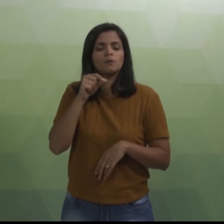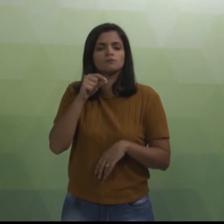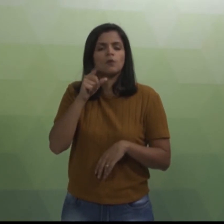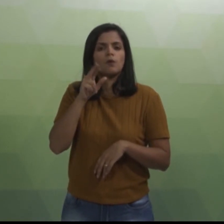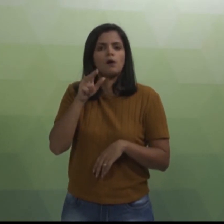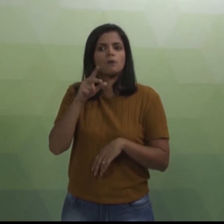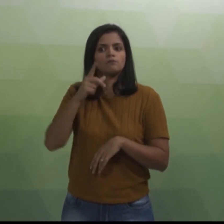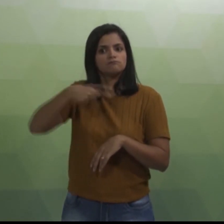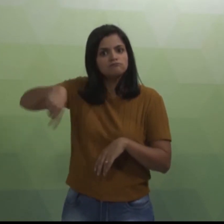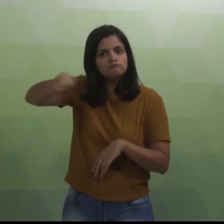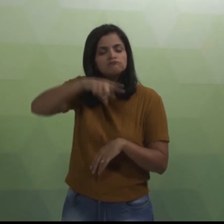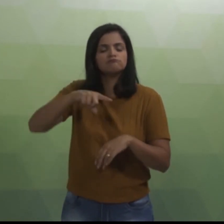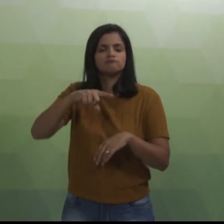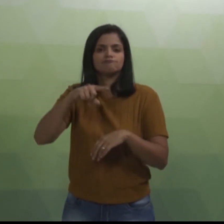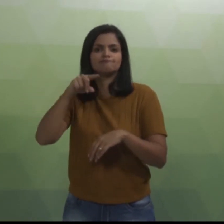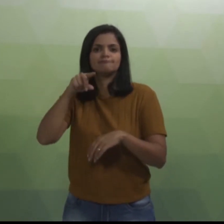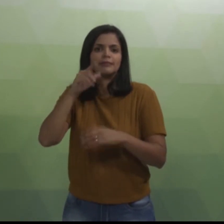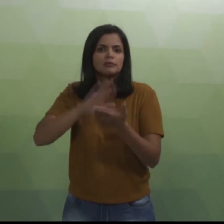é necessário marcar essa pessoa.